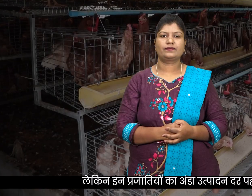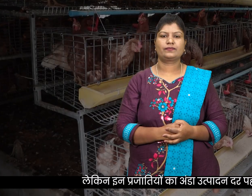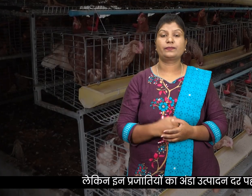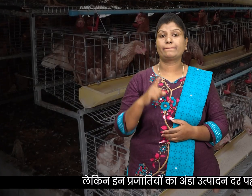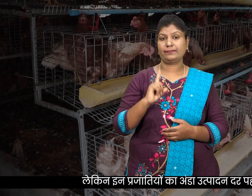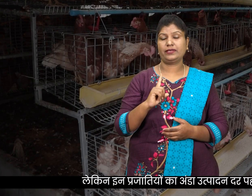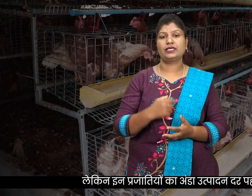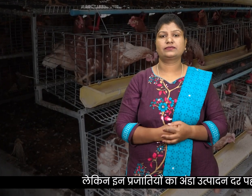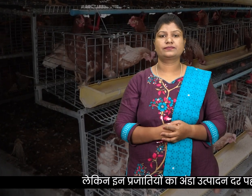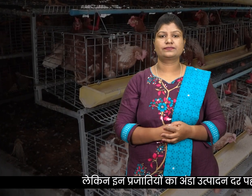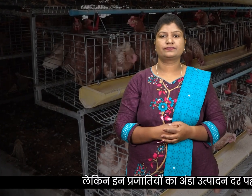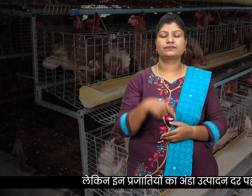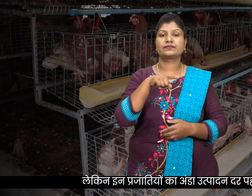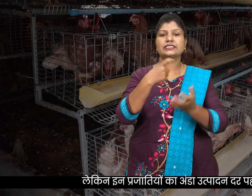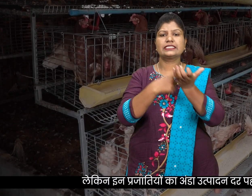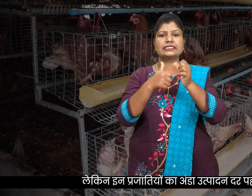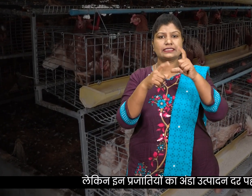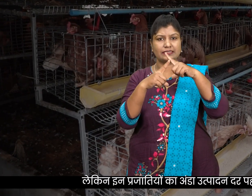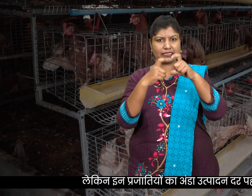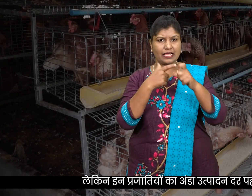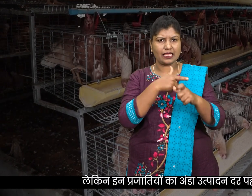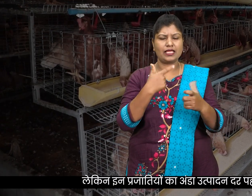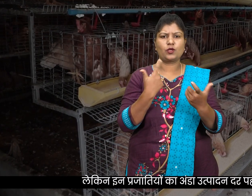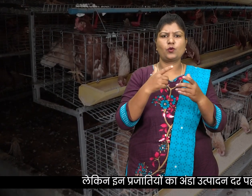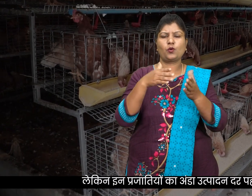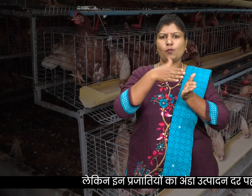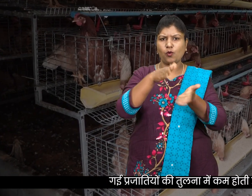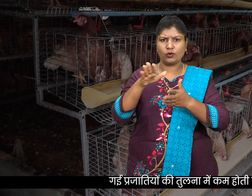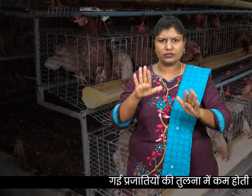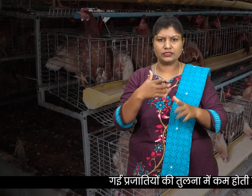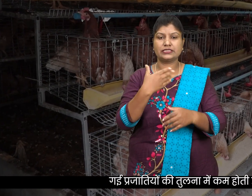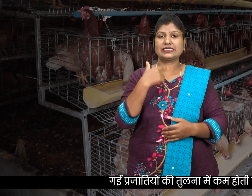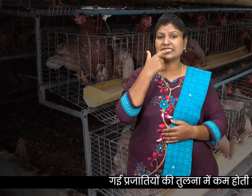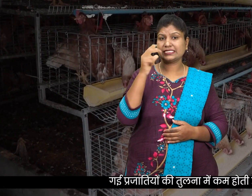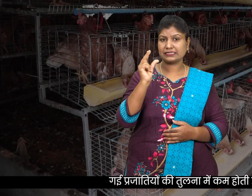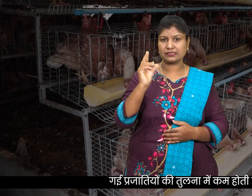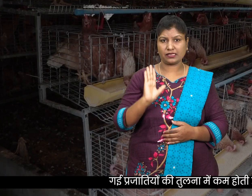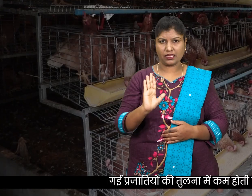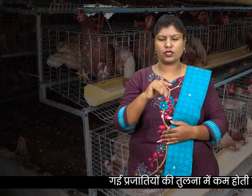लेकिन इन प्रजातियों का अंडा उत्पादन दर पहले बताई गई प्रजातियों की तुलना में कम होती